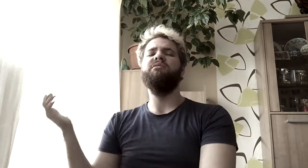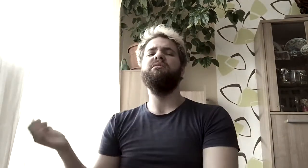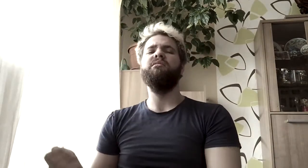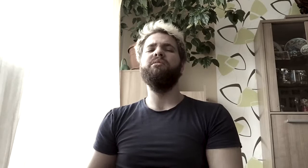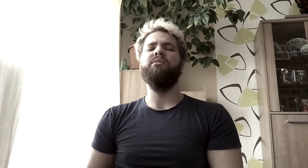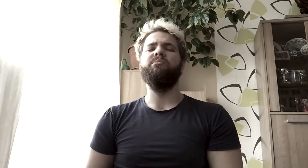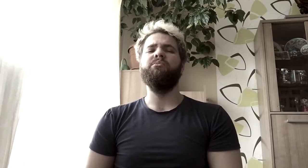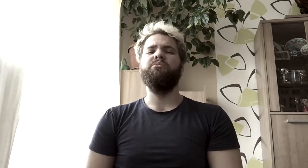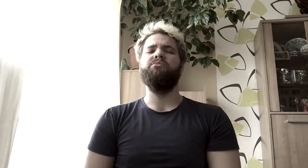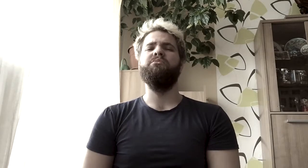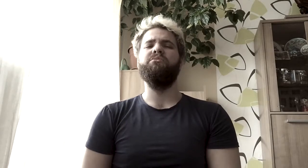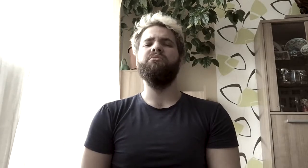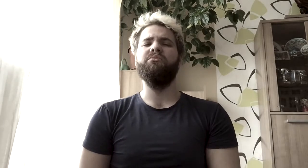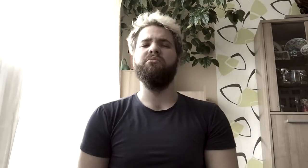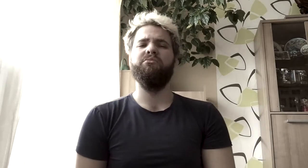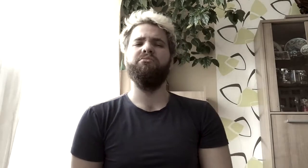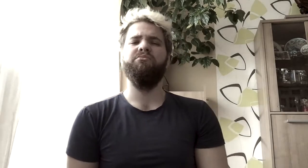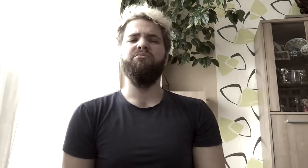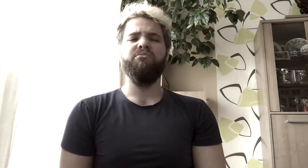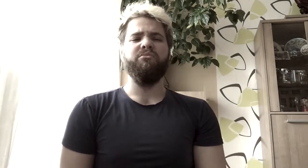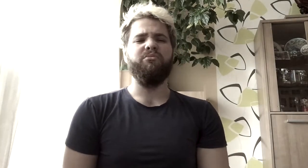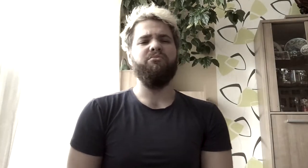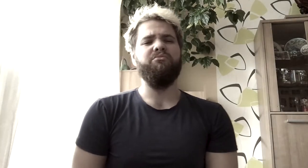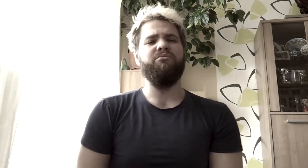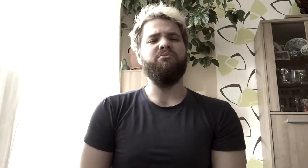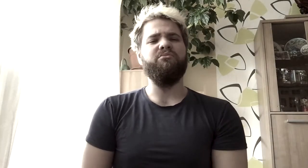yaşamadım. Aman aman.